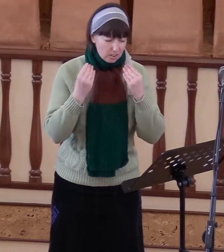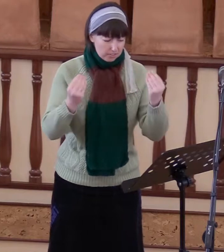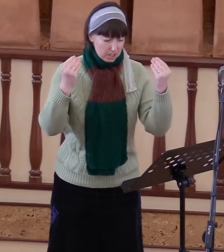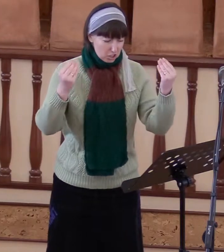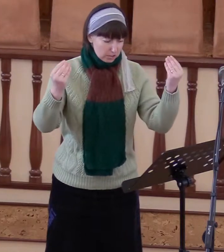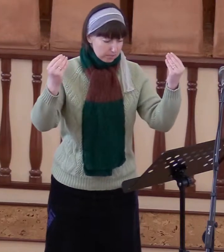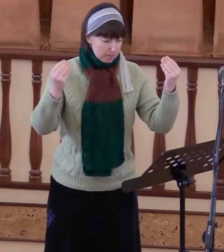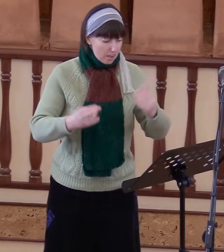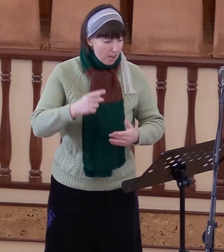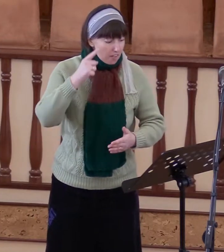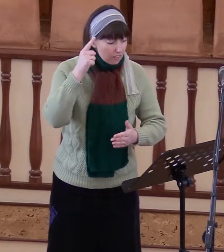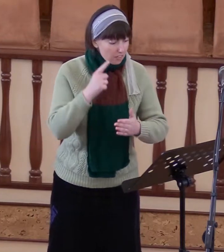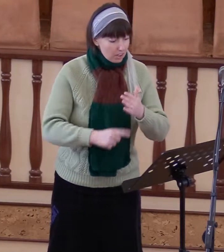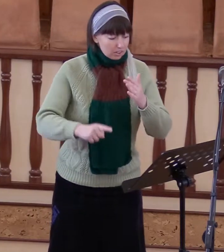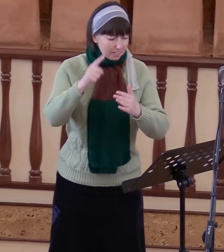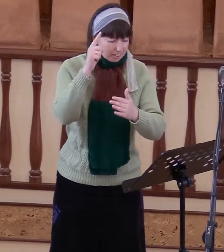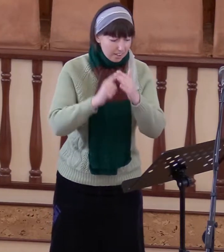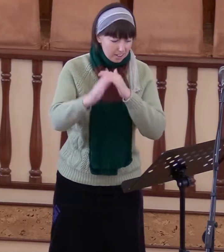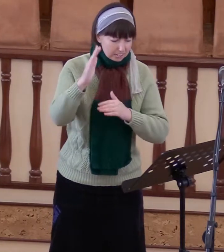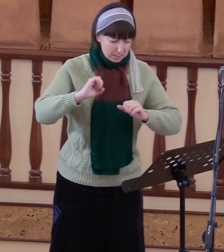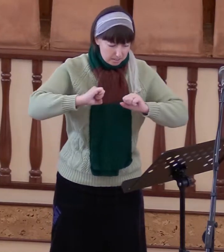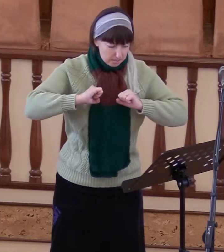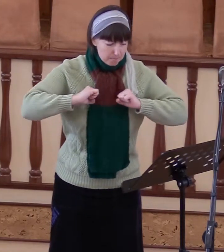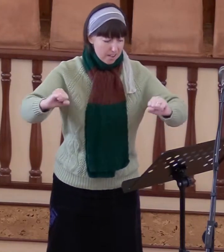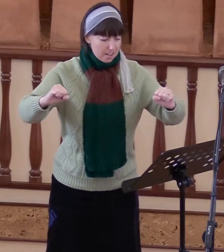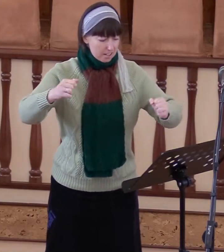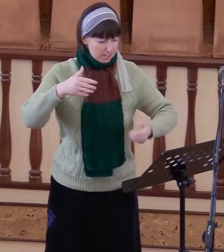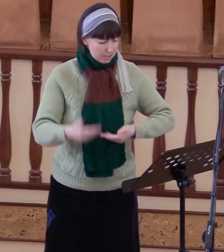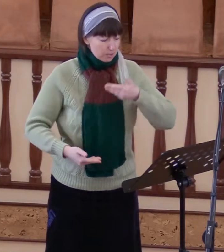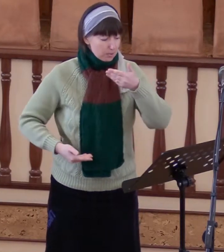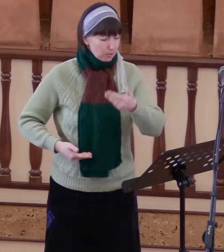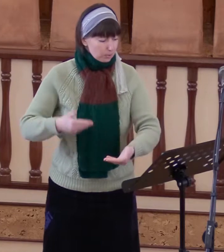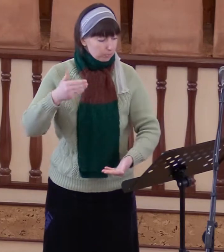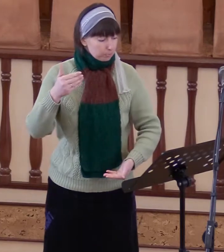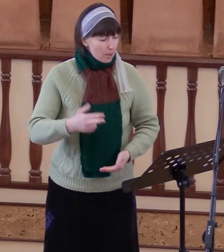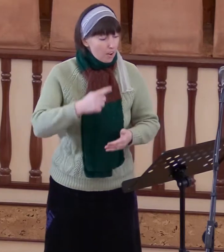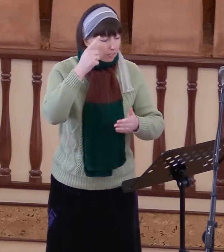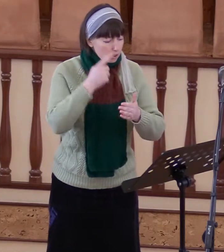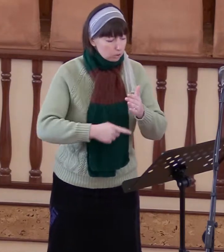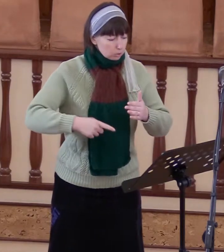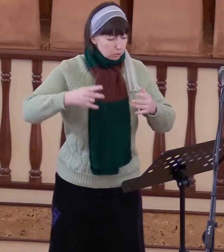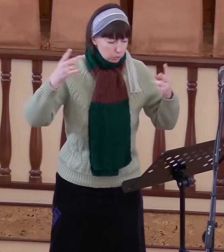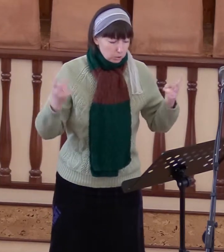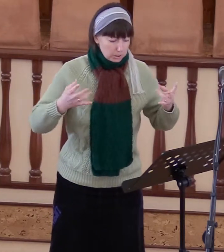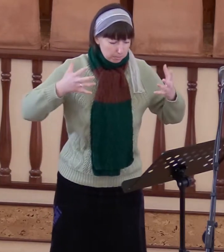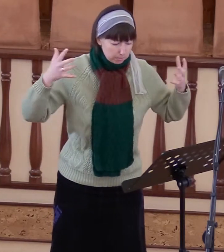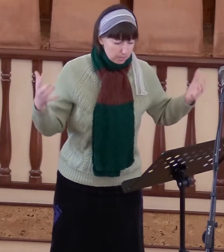завершает. Веруй, надейся и смело иди. Вера к спасению маяк на